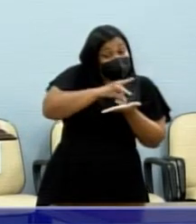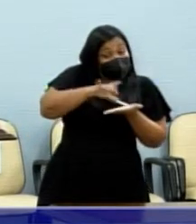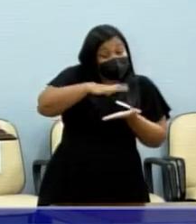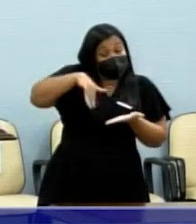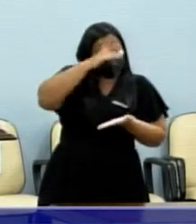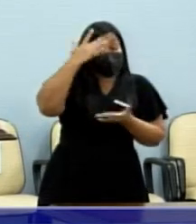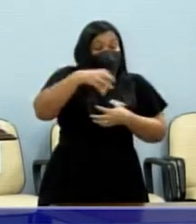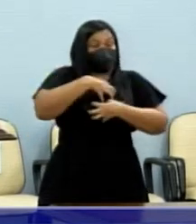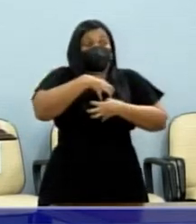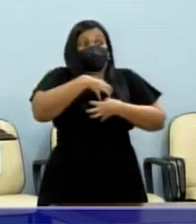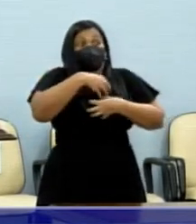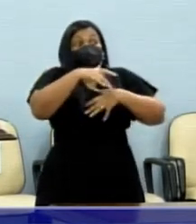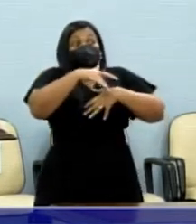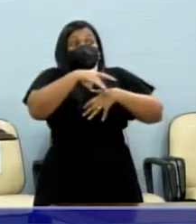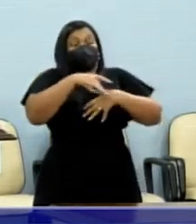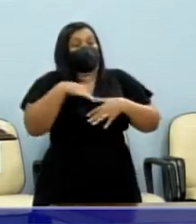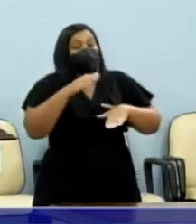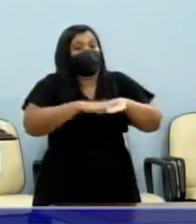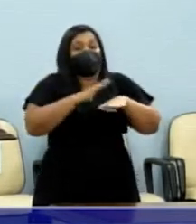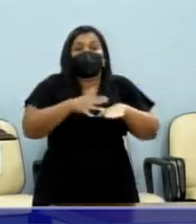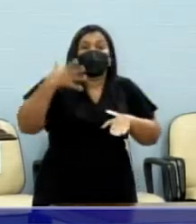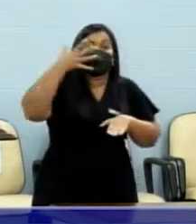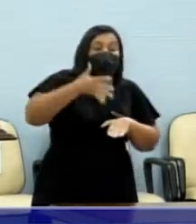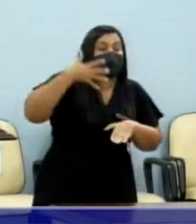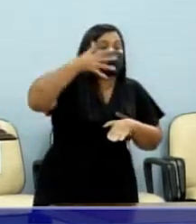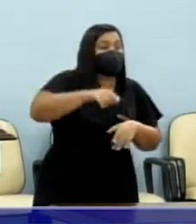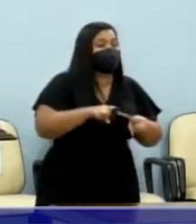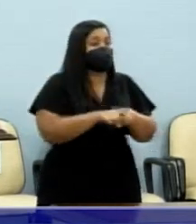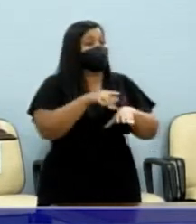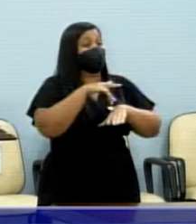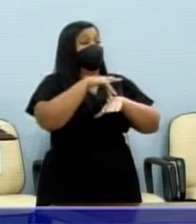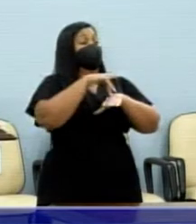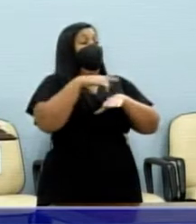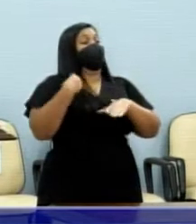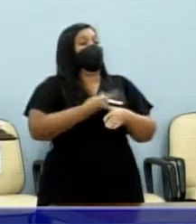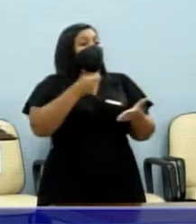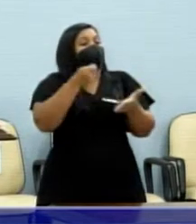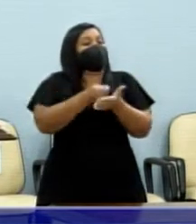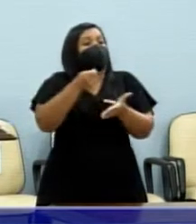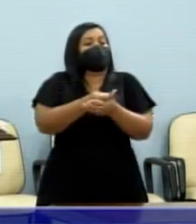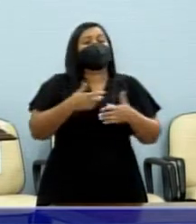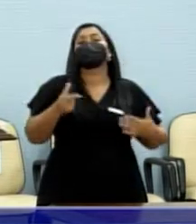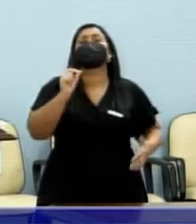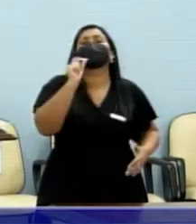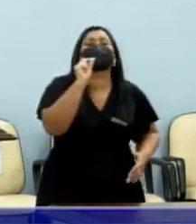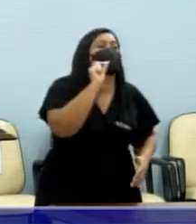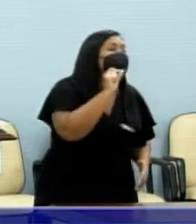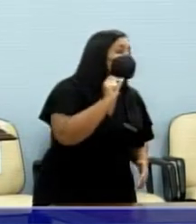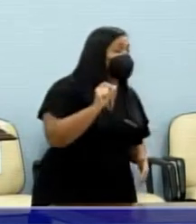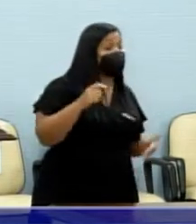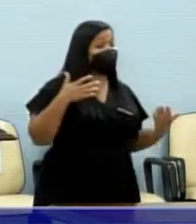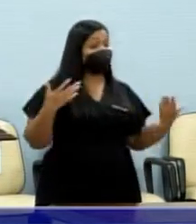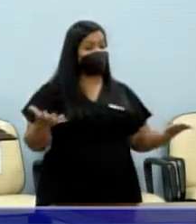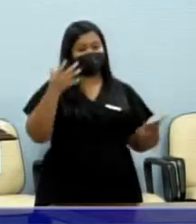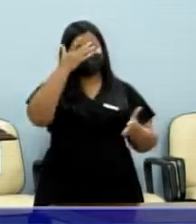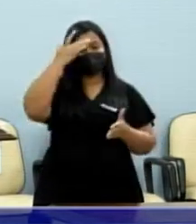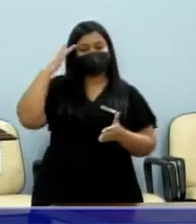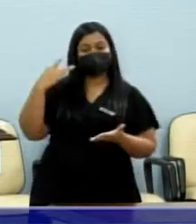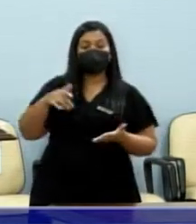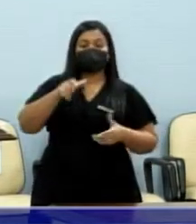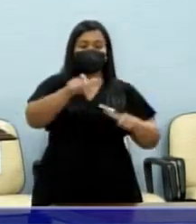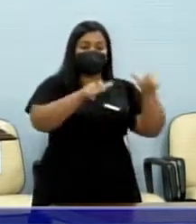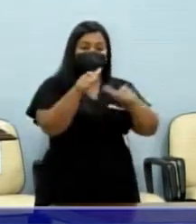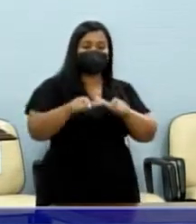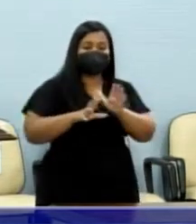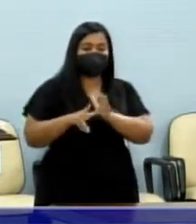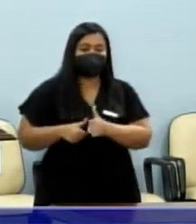que se incomodam com a minha fala, aqueles que se incomodam com a nossa luta, quem são eles? Os exploradores do povo,